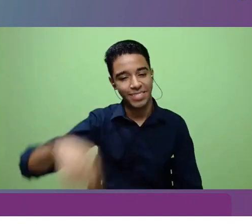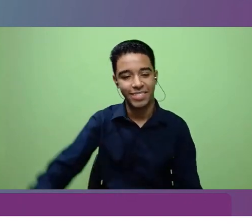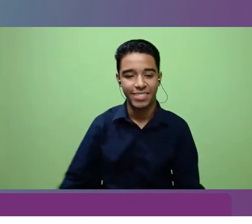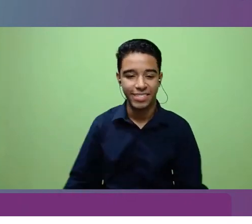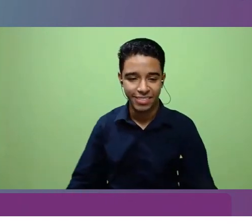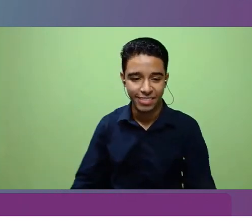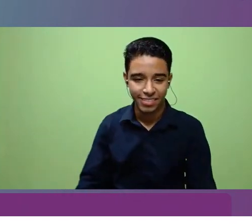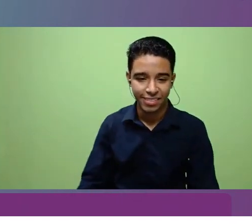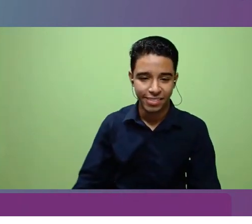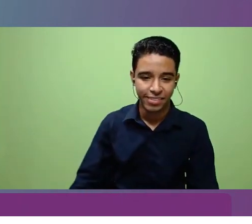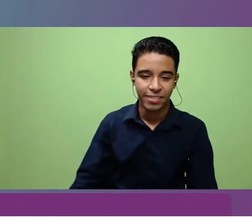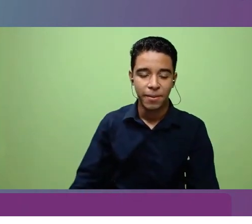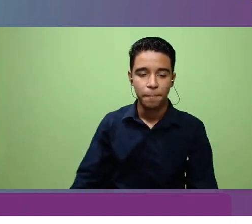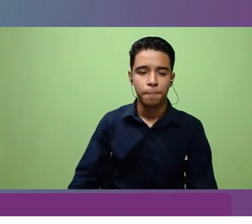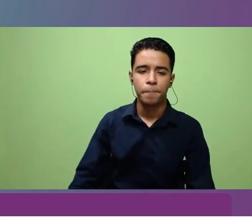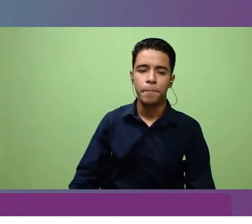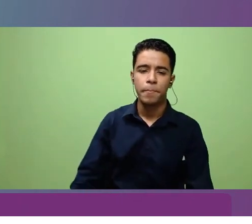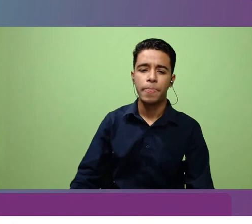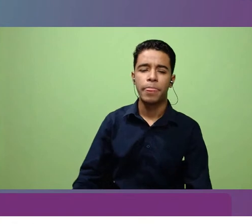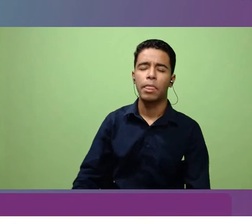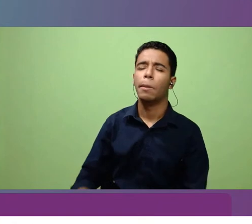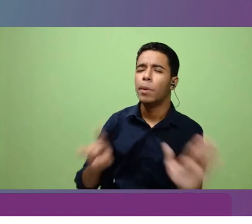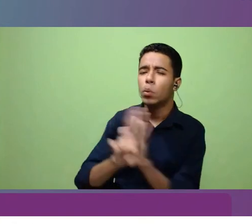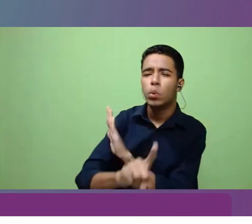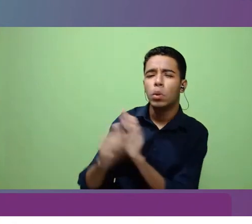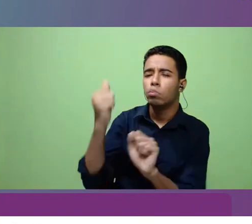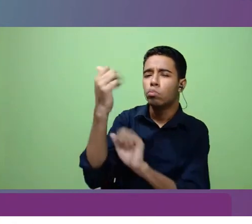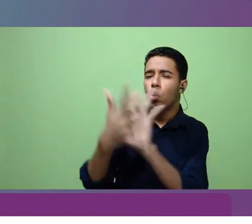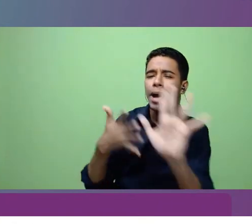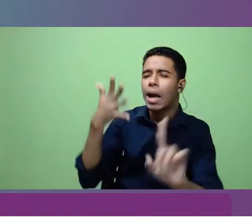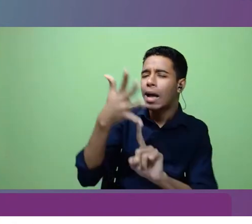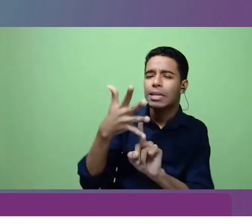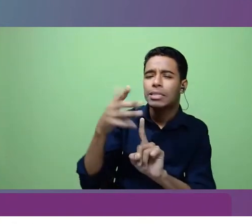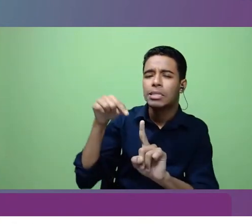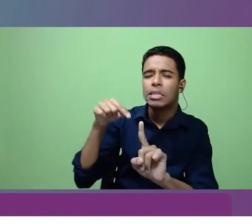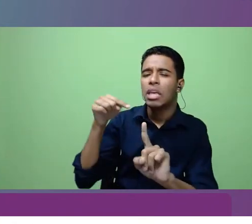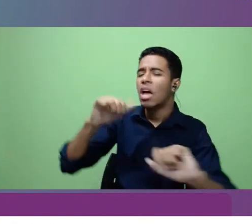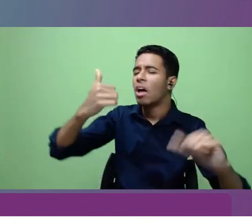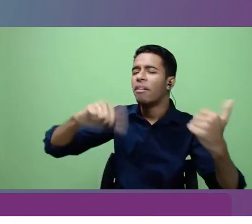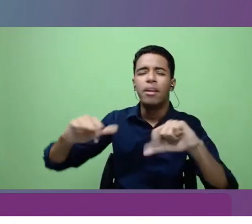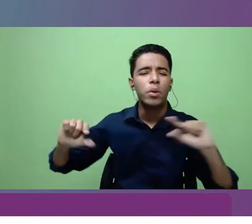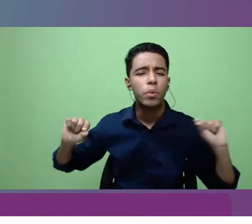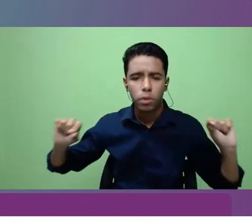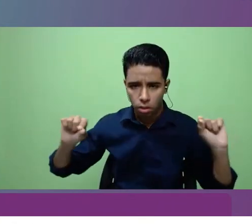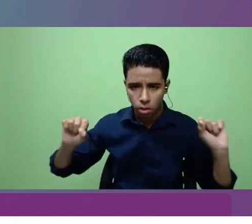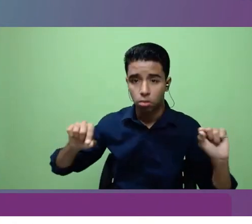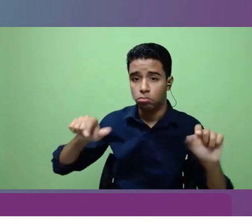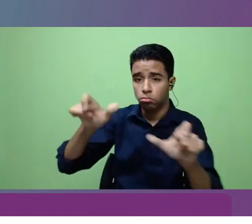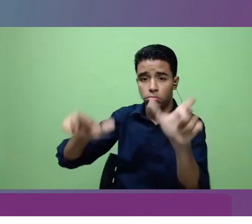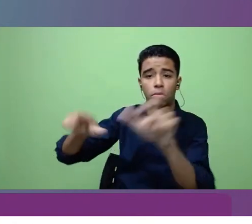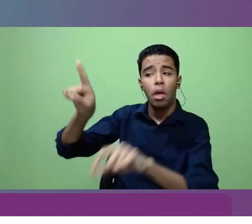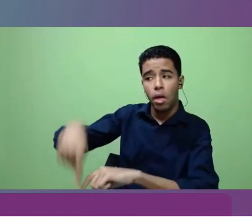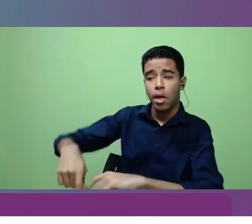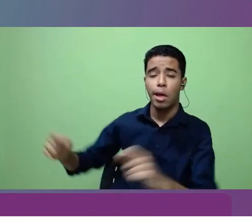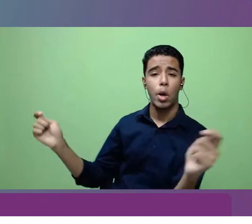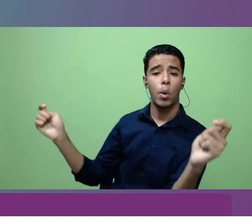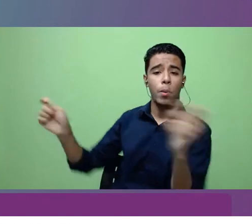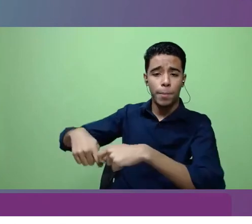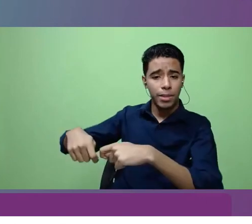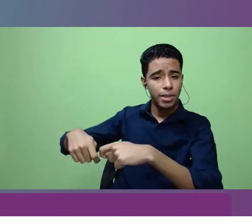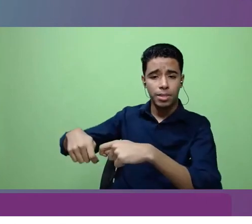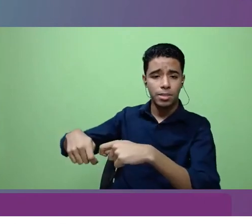O que o CAS avaliam no candidato? Marlene, os CAS vão avaliar no candidato competência. O que é